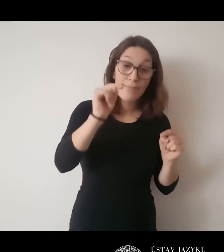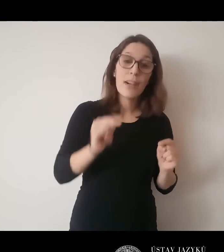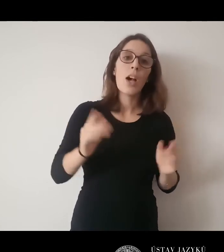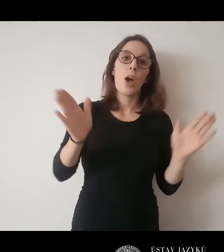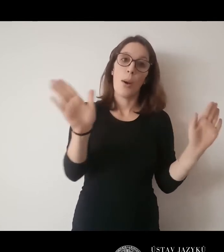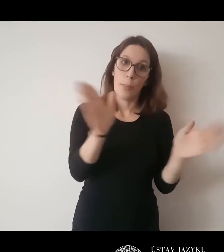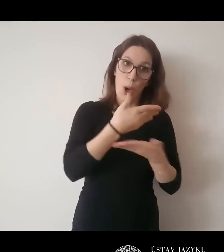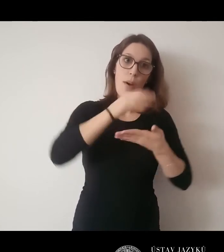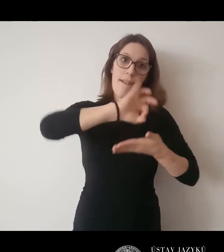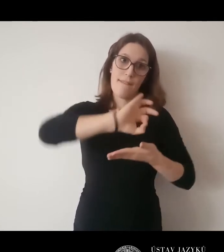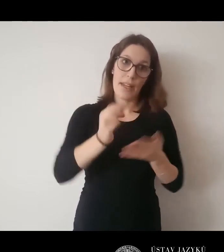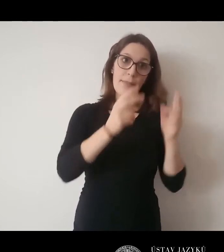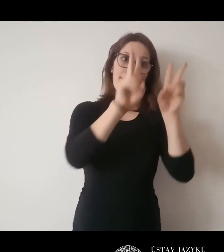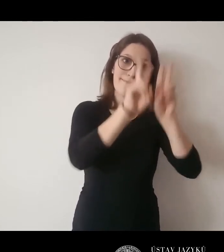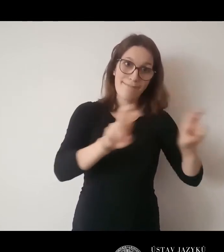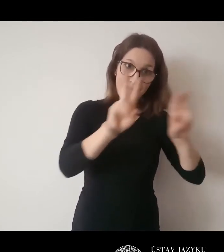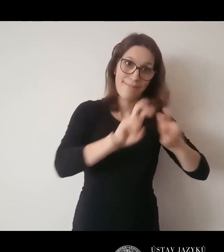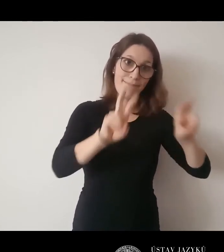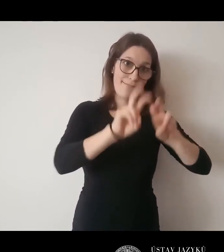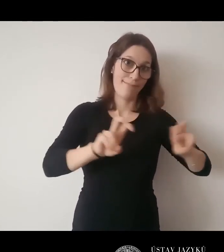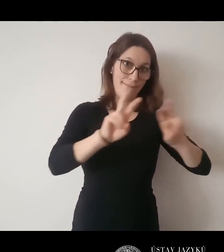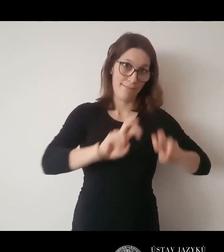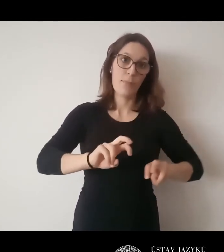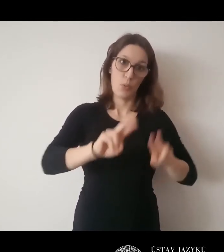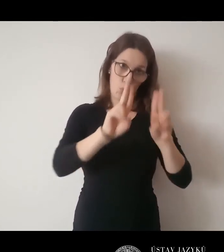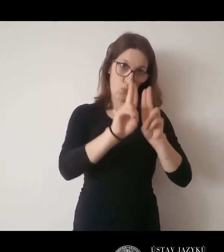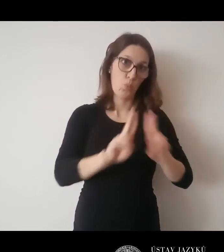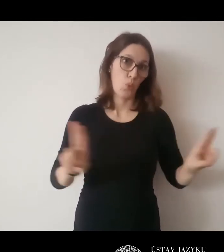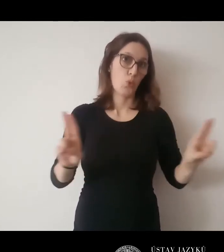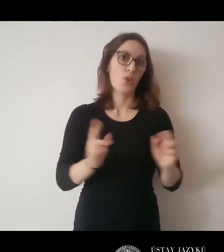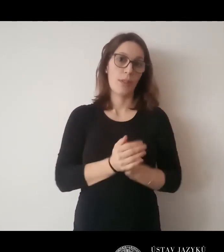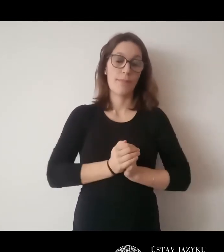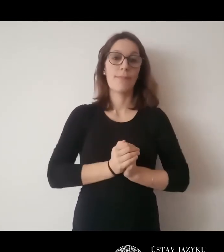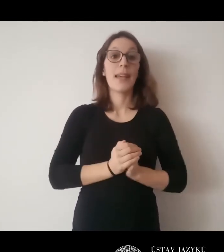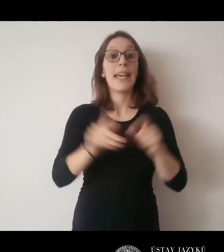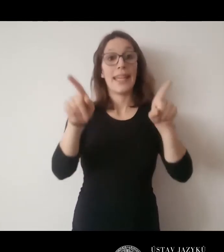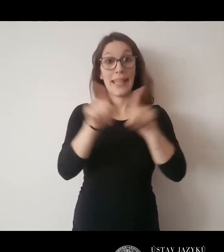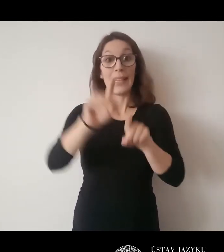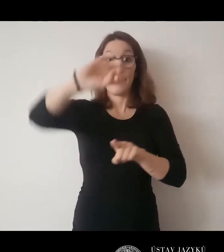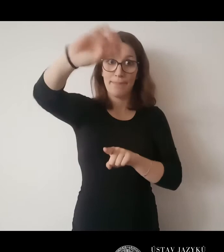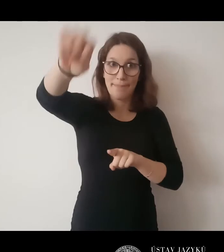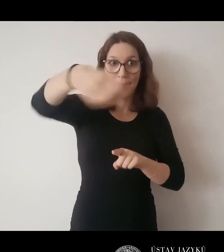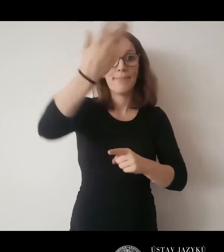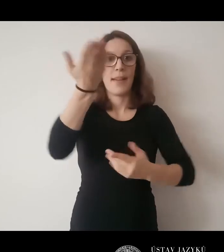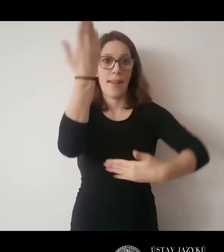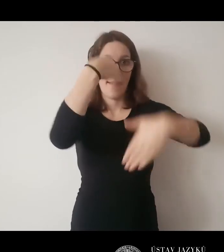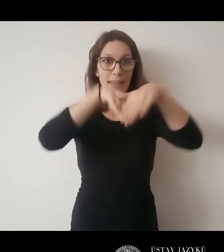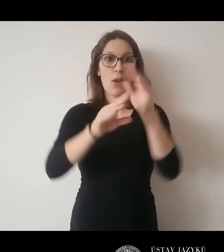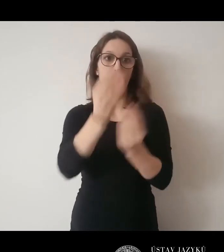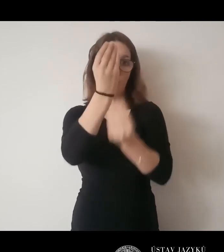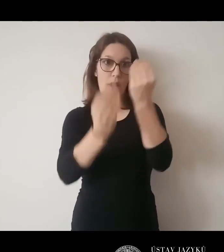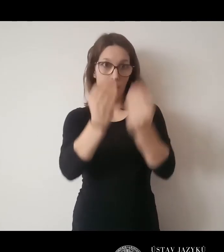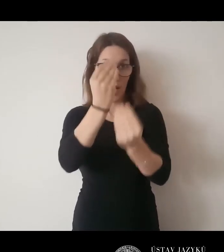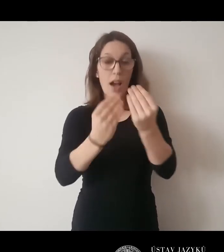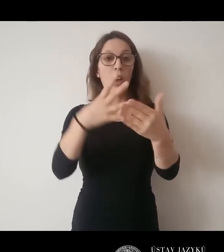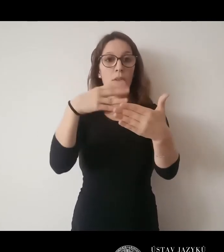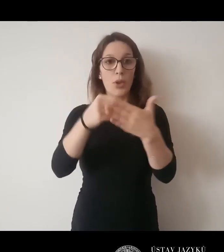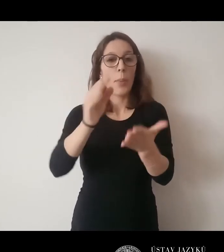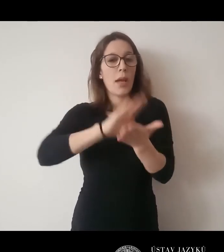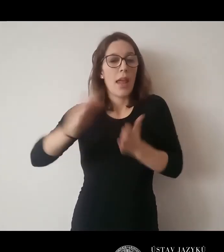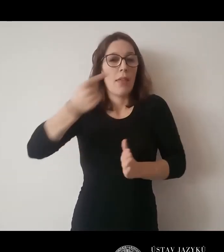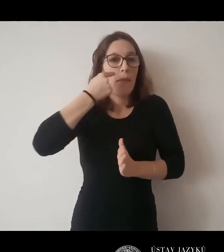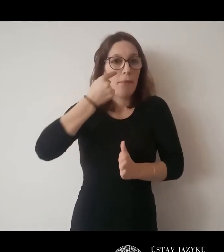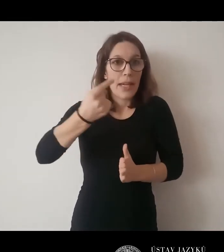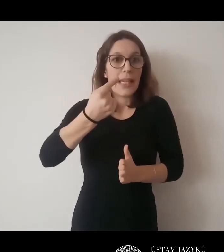zjištění zpracovává, a prostřednictvím promítané hry mu dává zpětnou vazbu o tom, jak se mu v tréninku